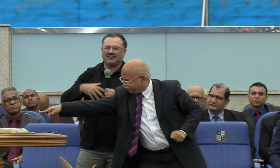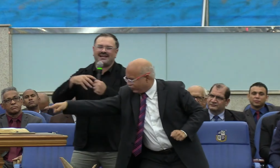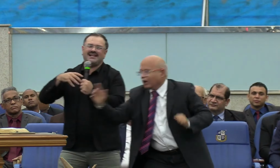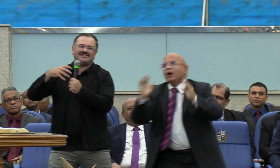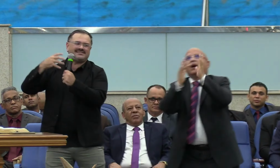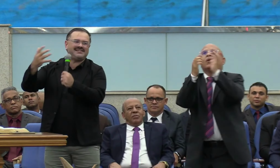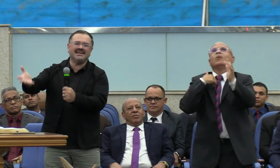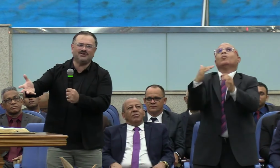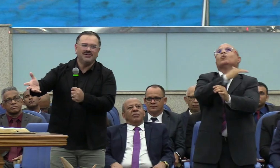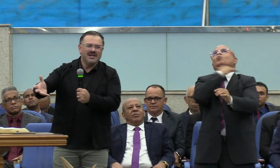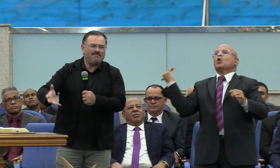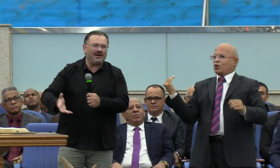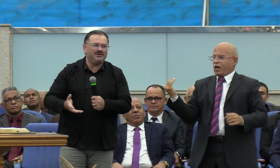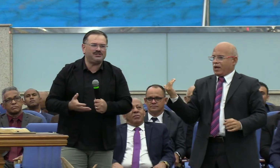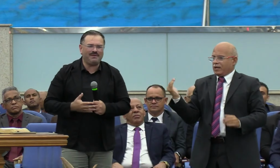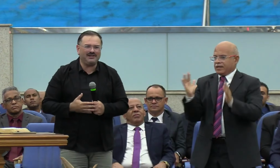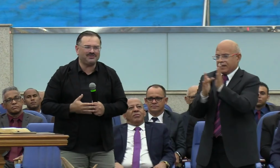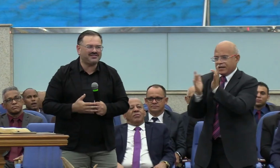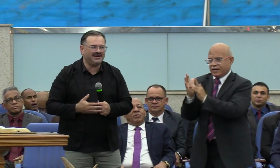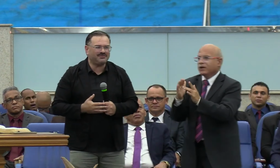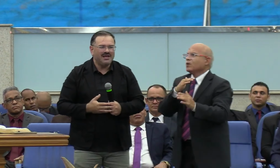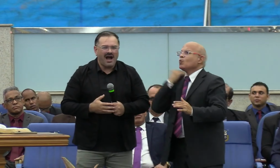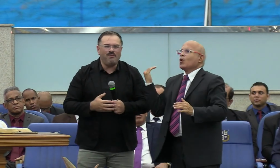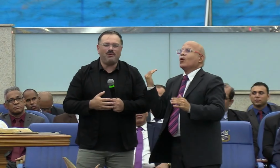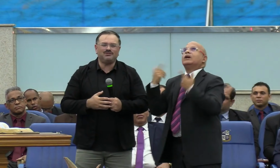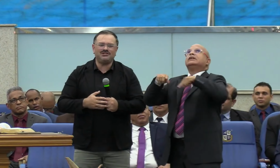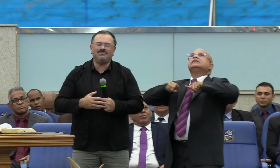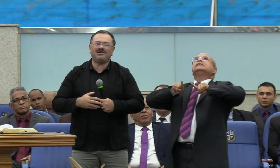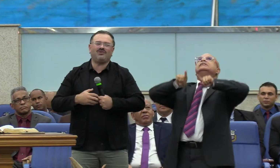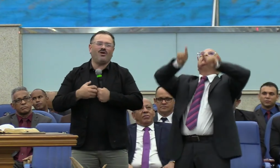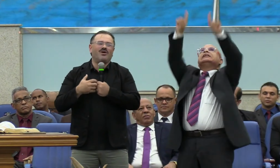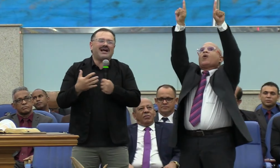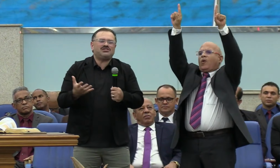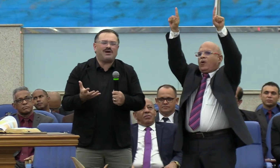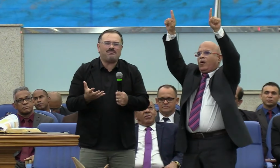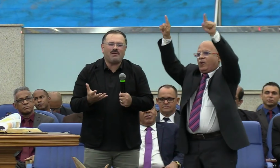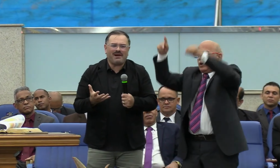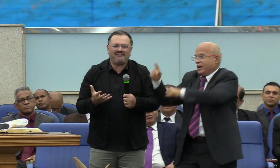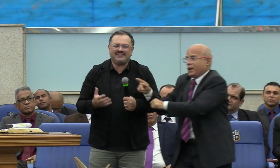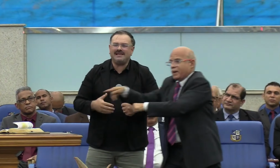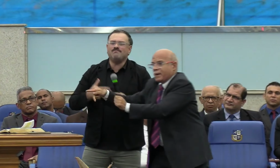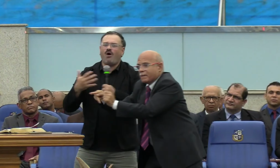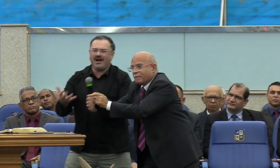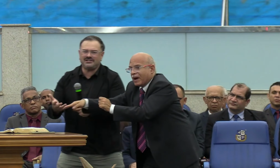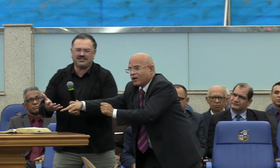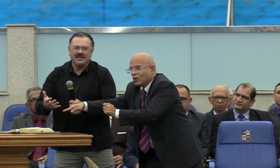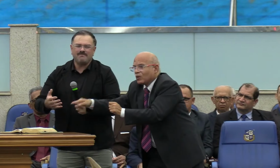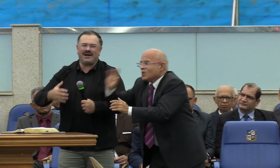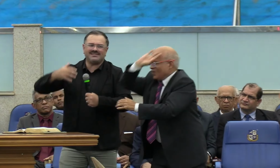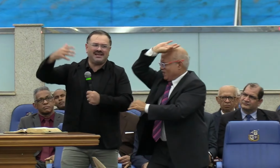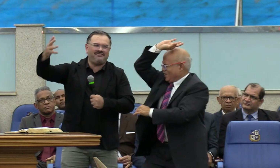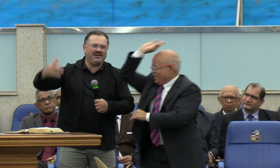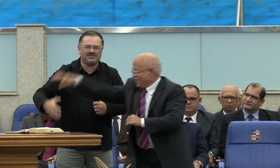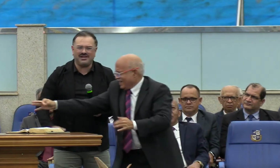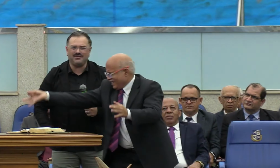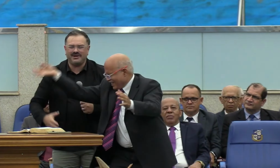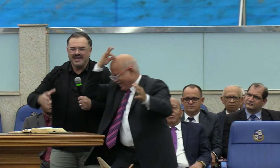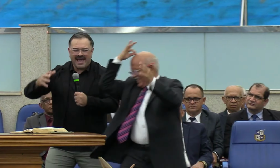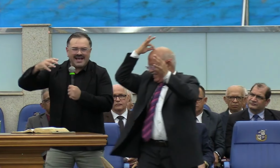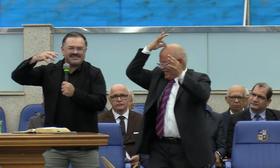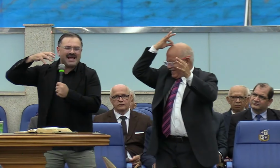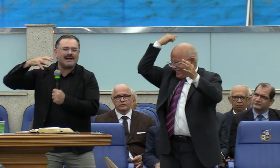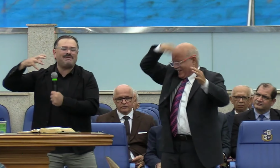foi fortalecido pelo Espírito Santo, ao ponto de colocar sua própria vida em morte para servir ao